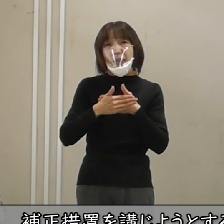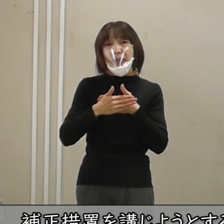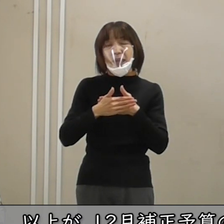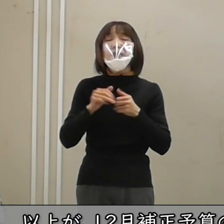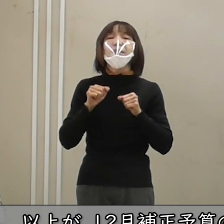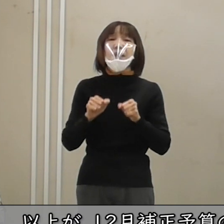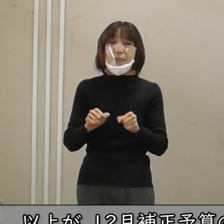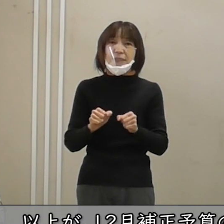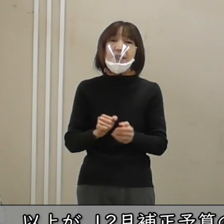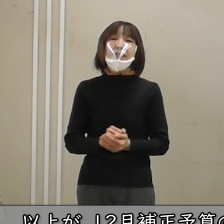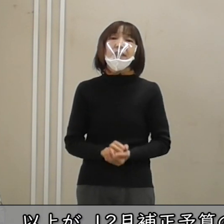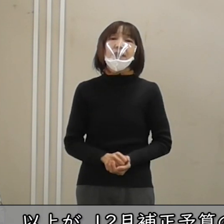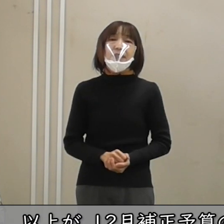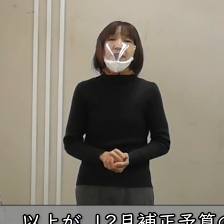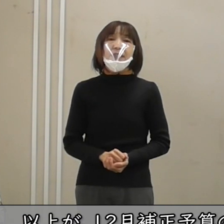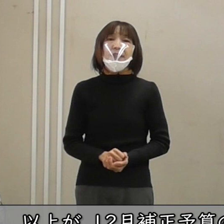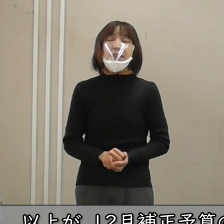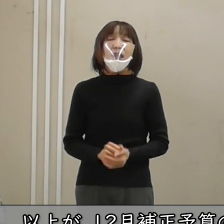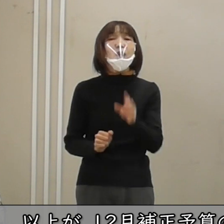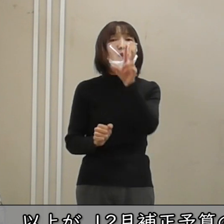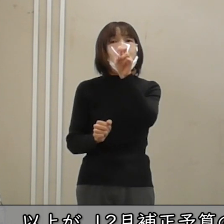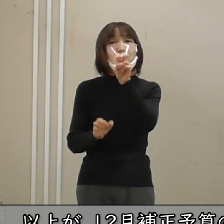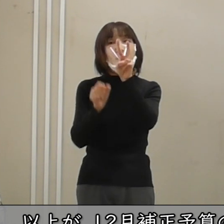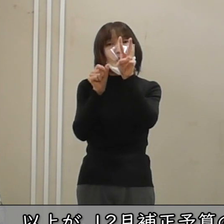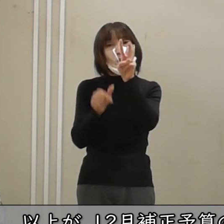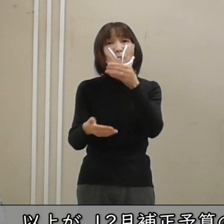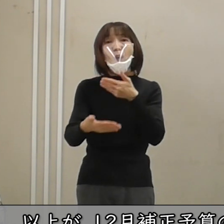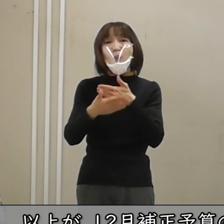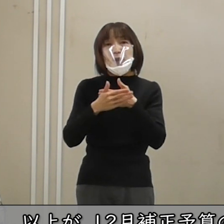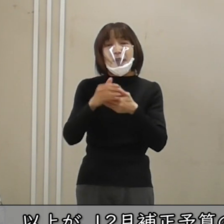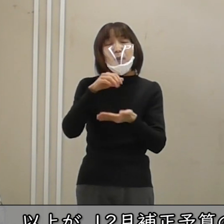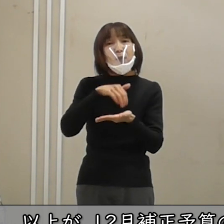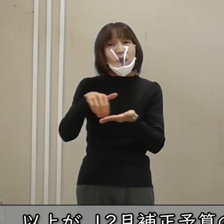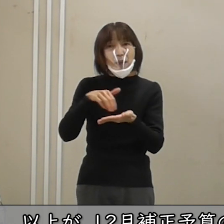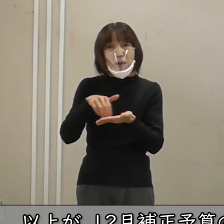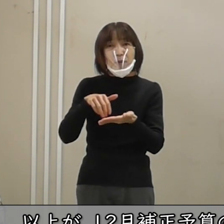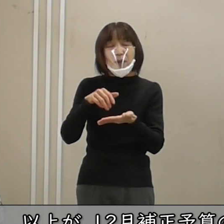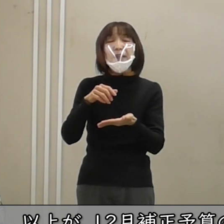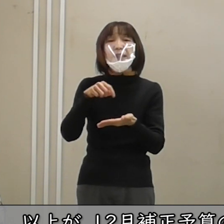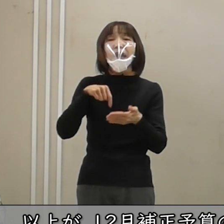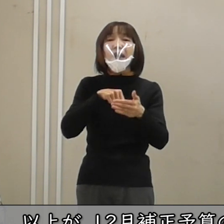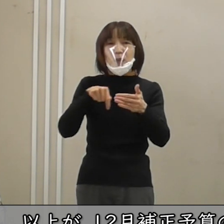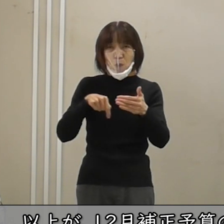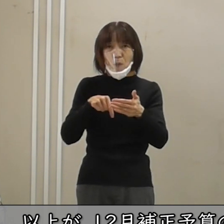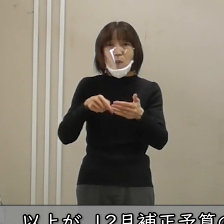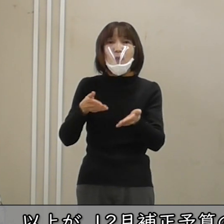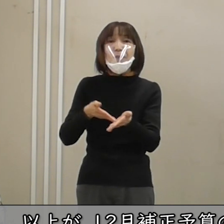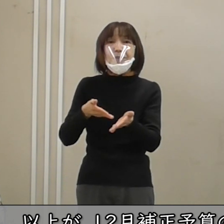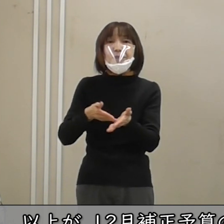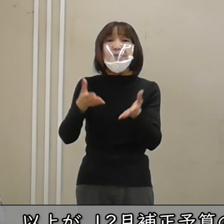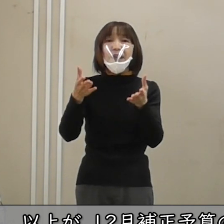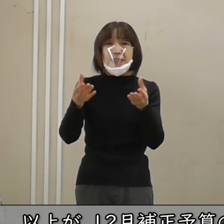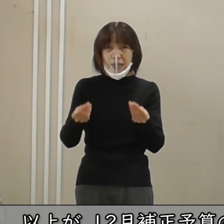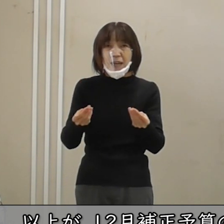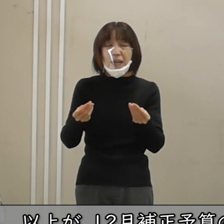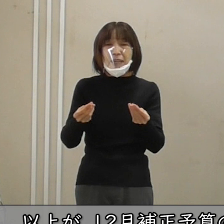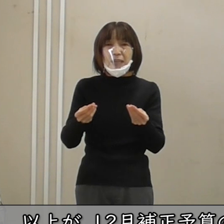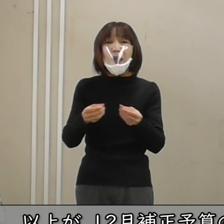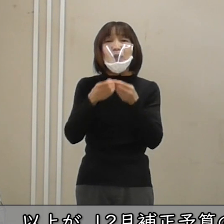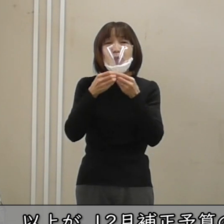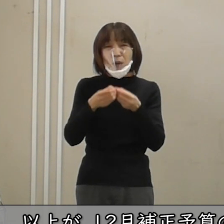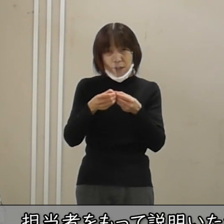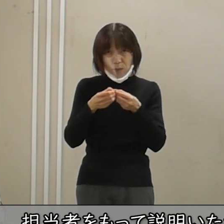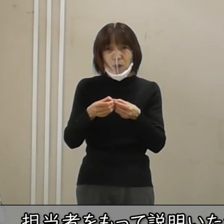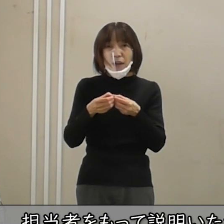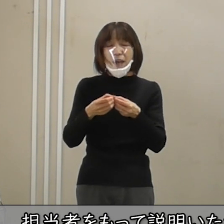。以上が12月補正予算の概要でありますが、補正予算及び条例案件等の内容につきまし